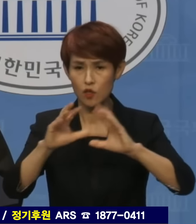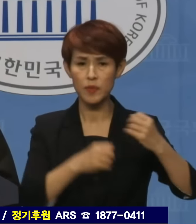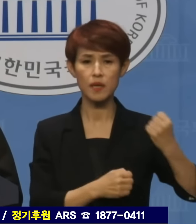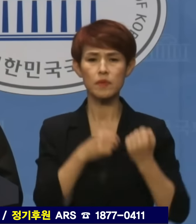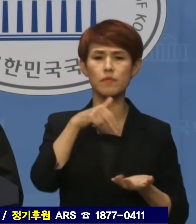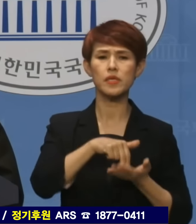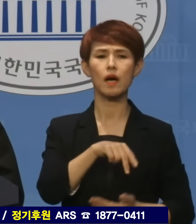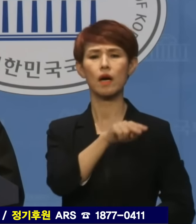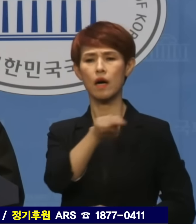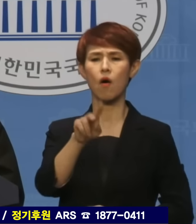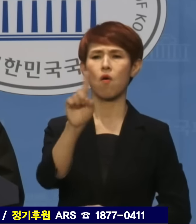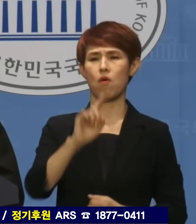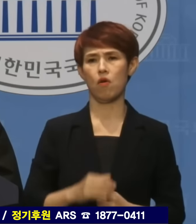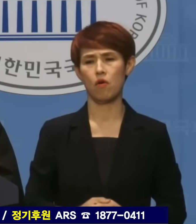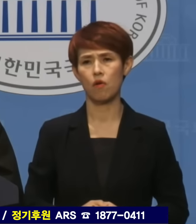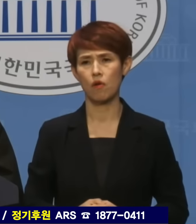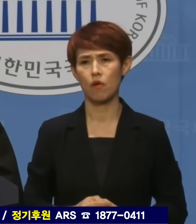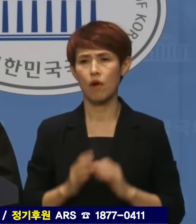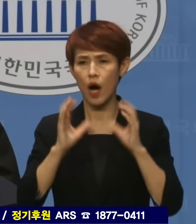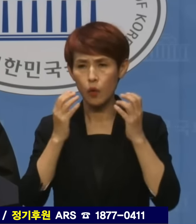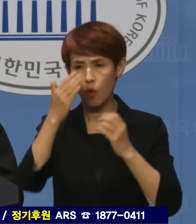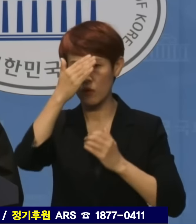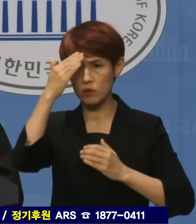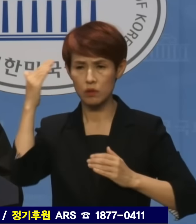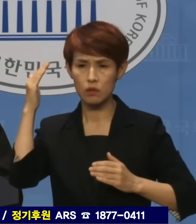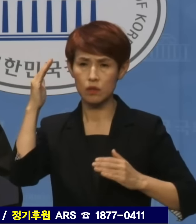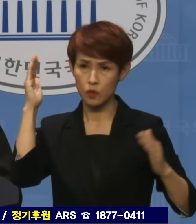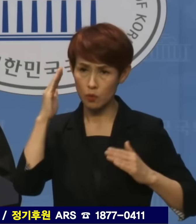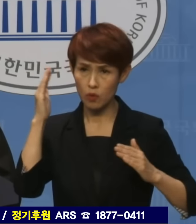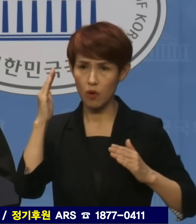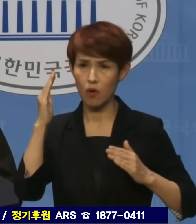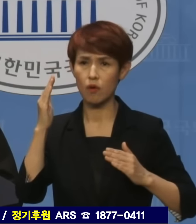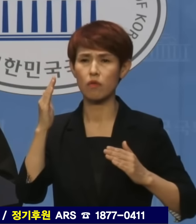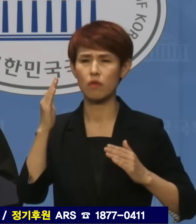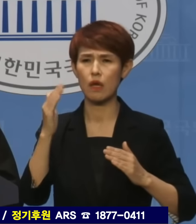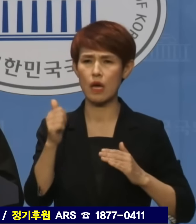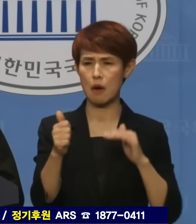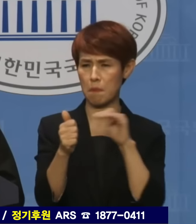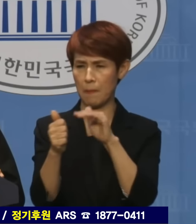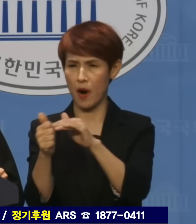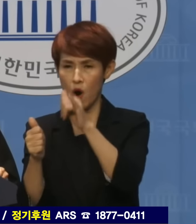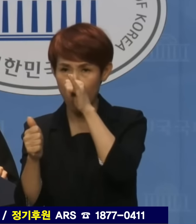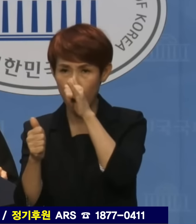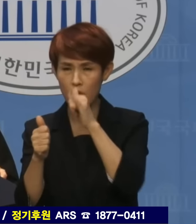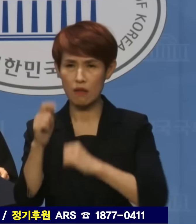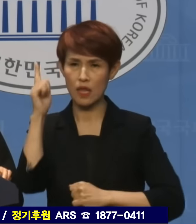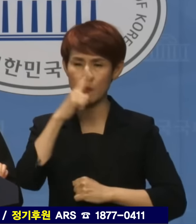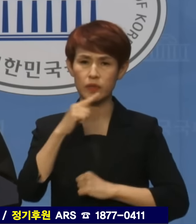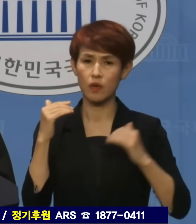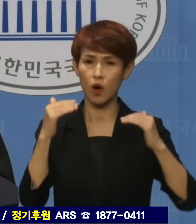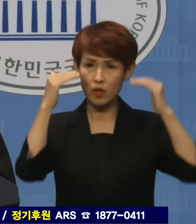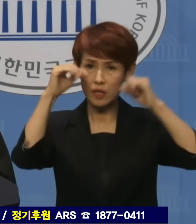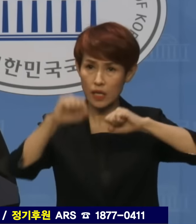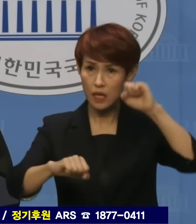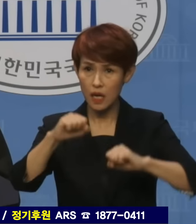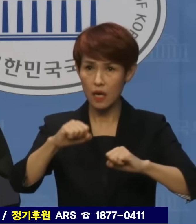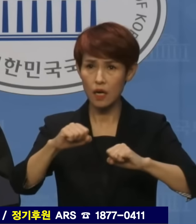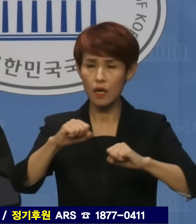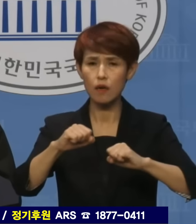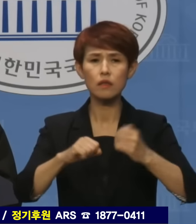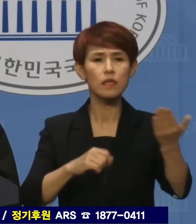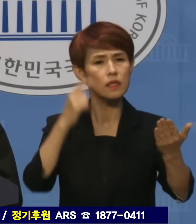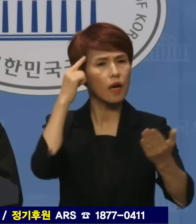입장입니까? 아동과 청소년을 병들게 하는 나쁜 어른들의 무도한 주장에 대해 어떻게 생각하십니까?